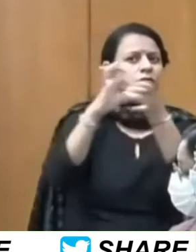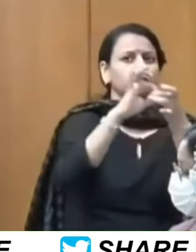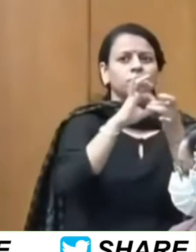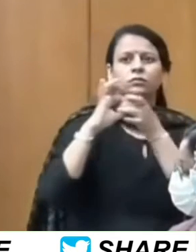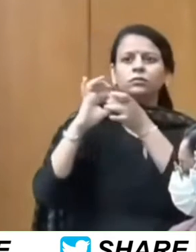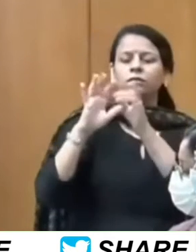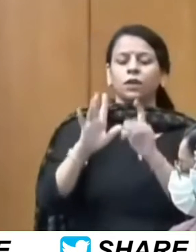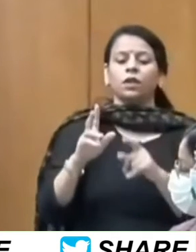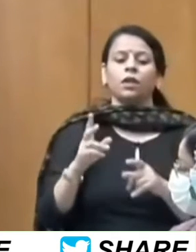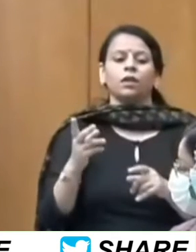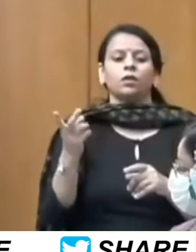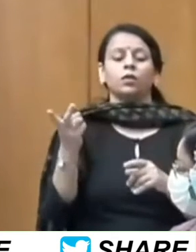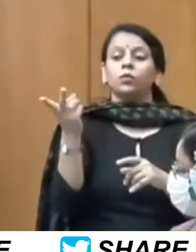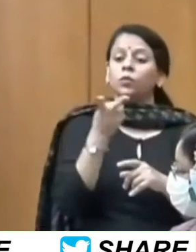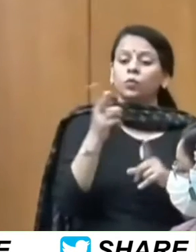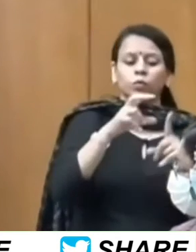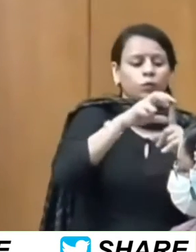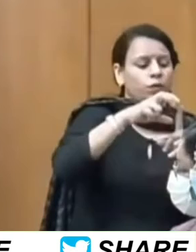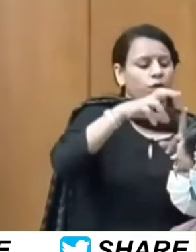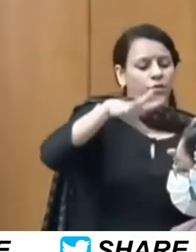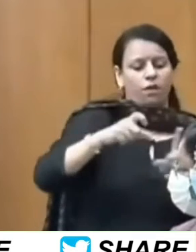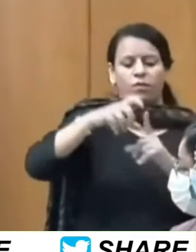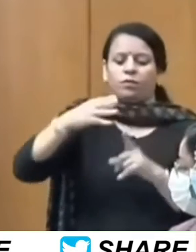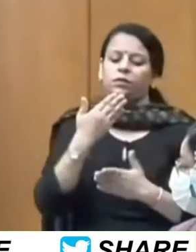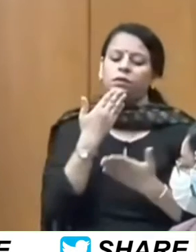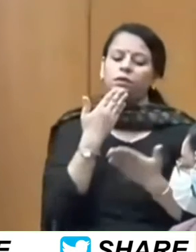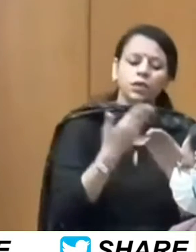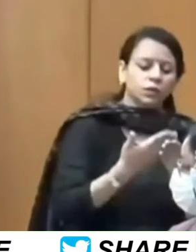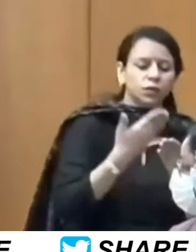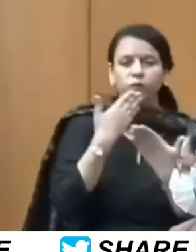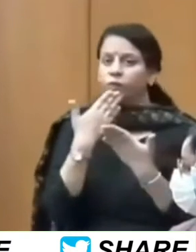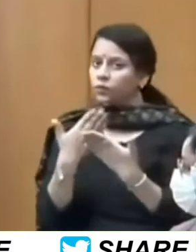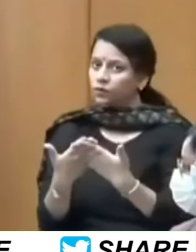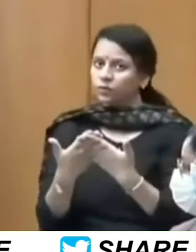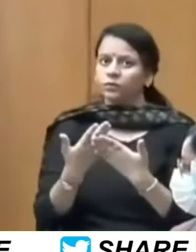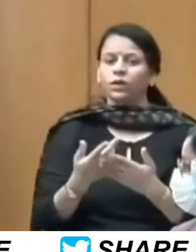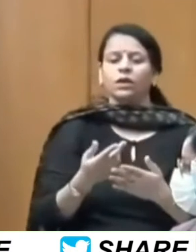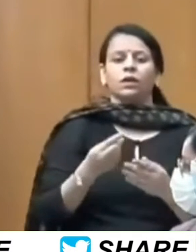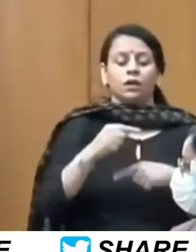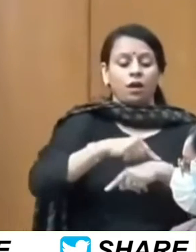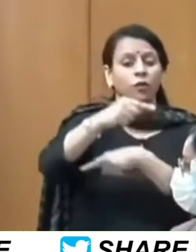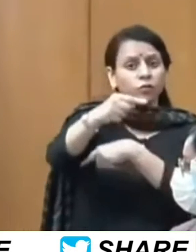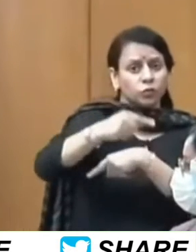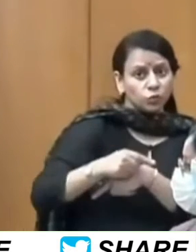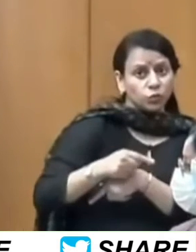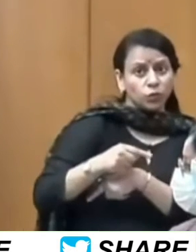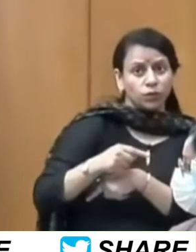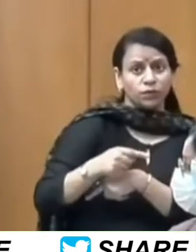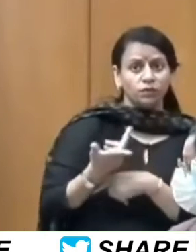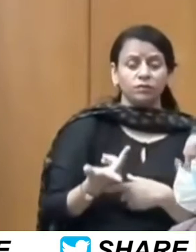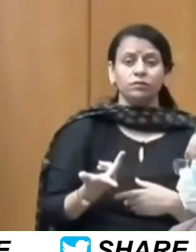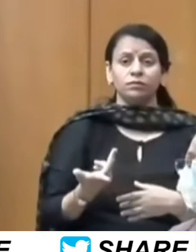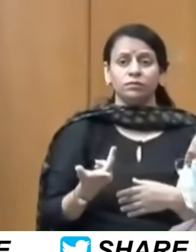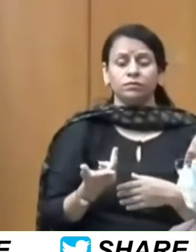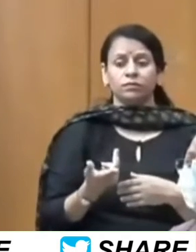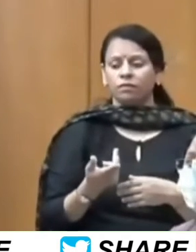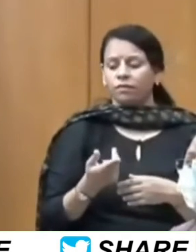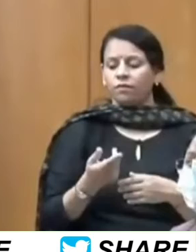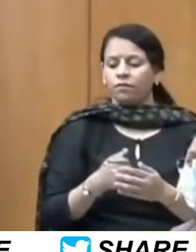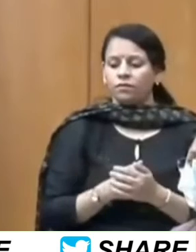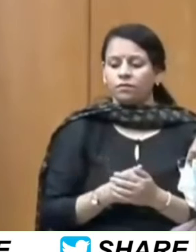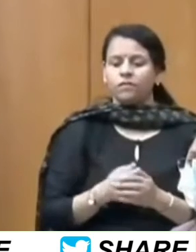मैं दोनों विभाग को धन्यवाद देता हूं, कम समय से ही,